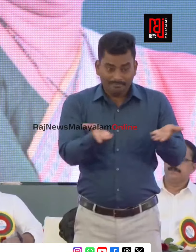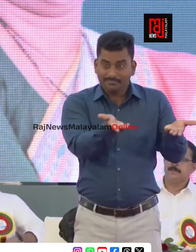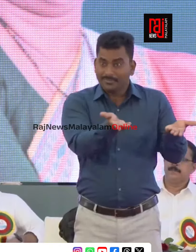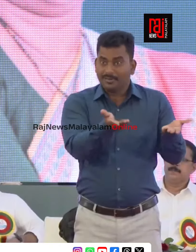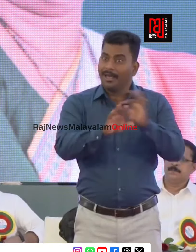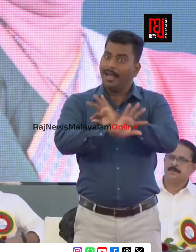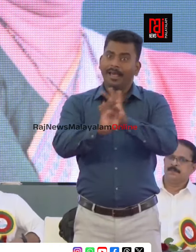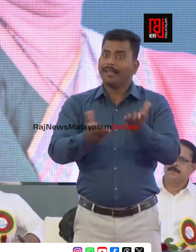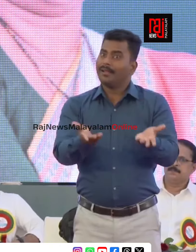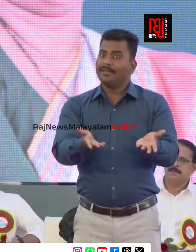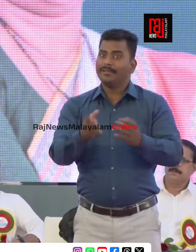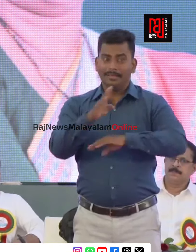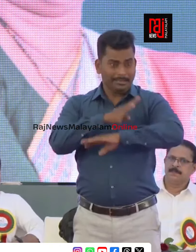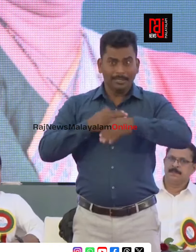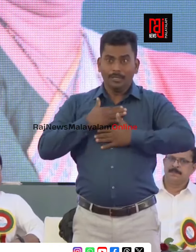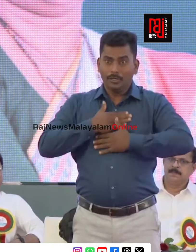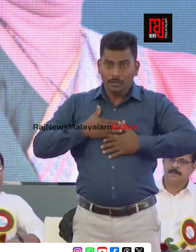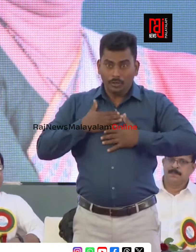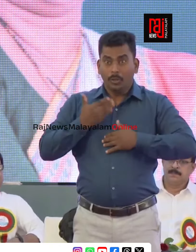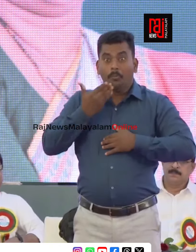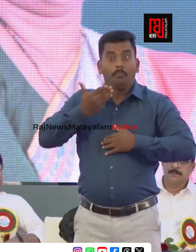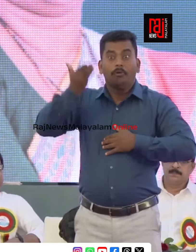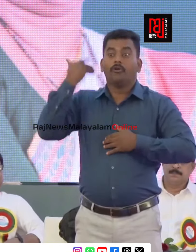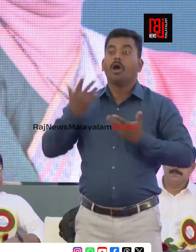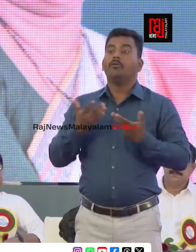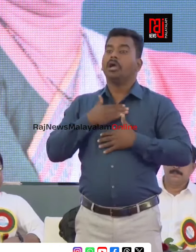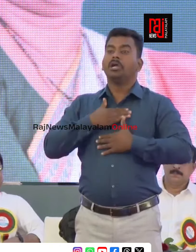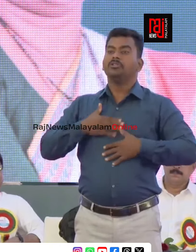അവസരമൊരുക്കുന്നു. ഇന്നത്തെ കാലത്ത്